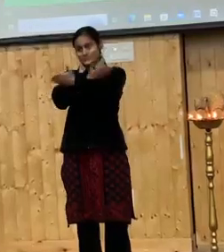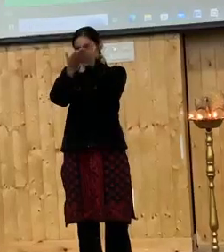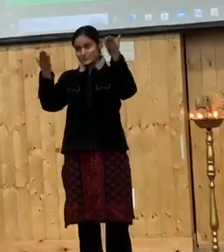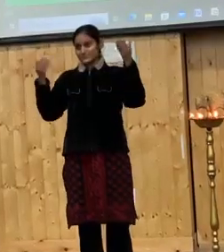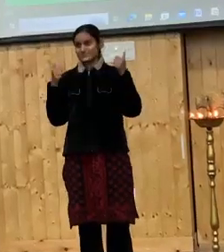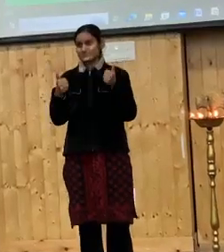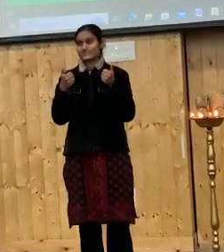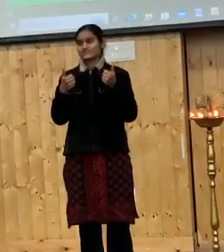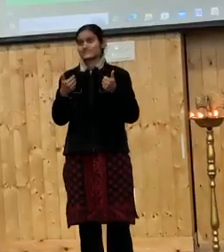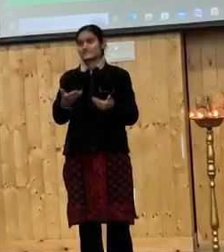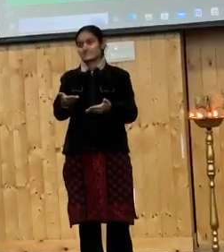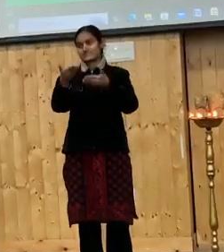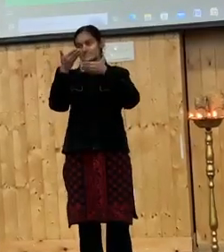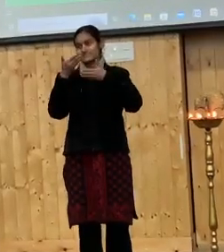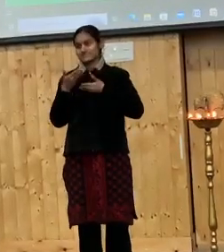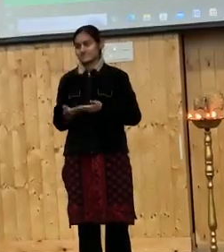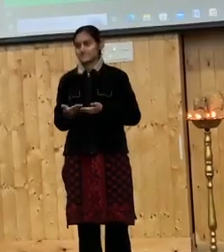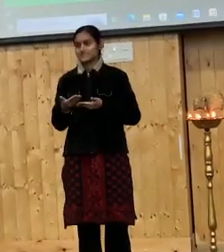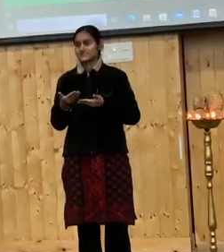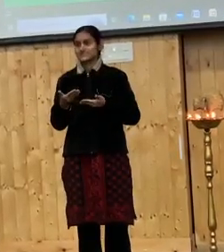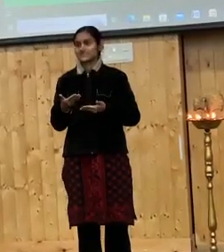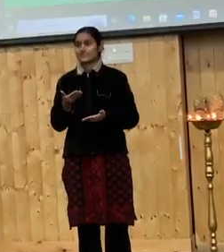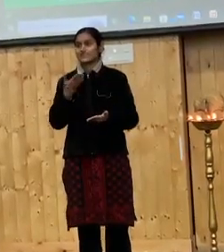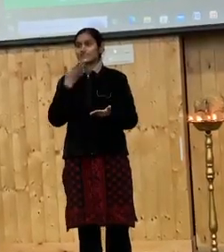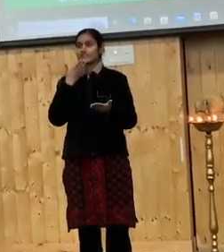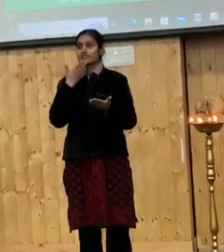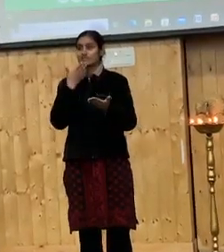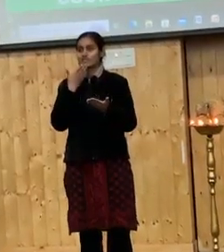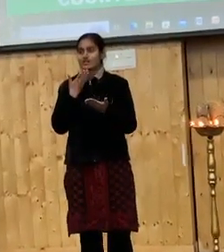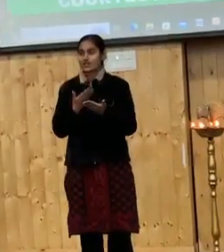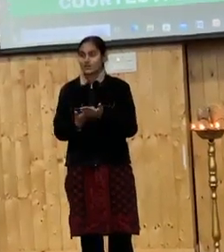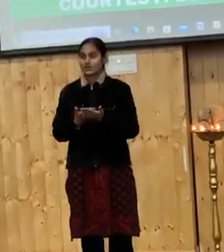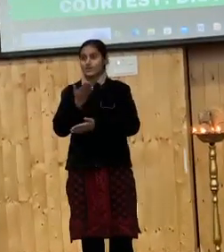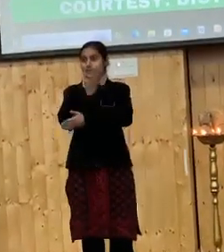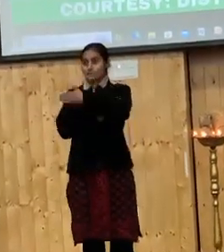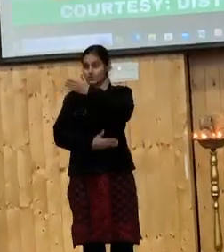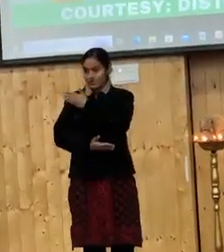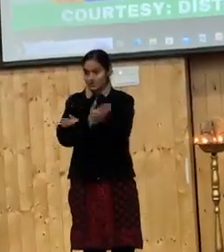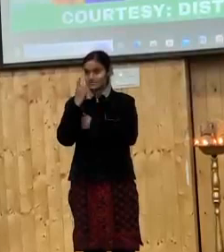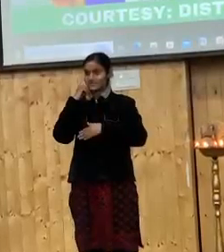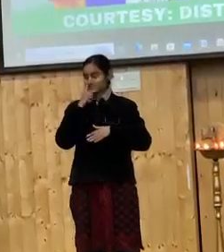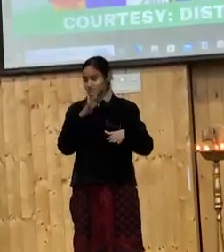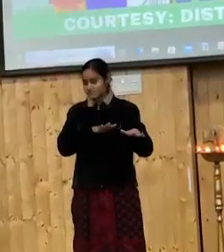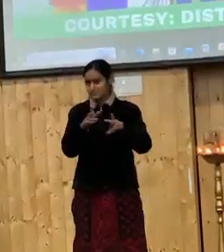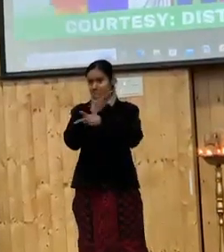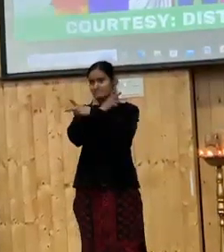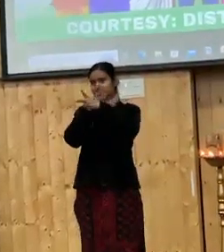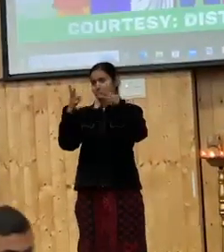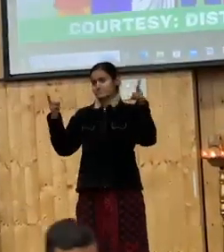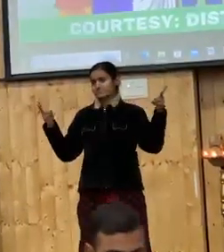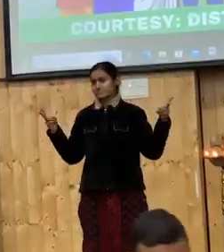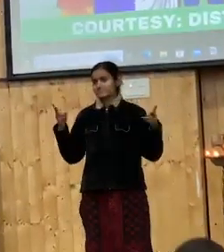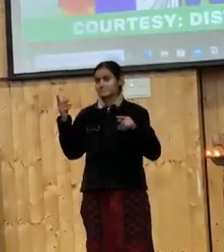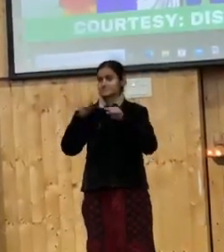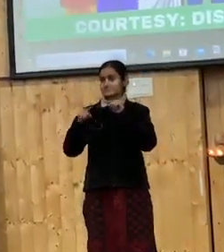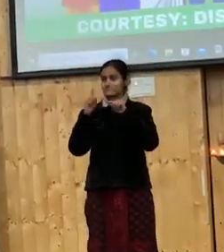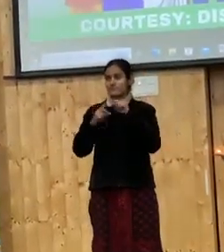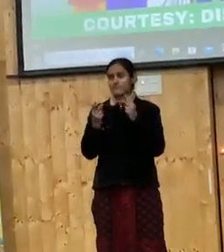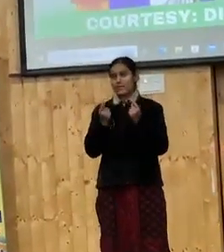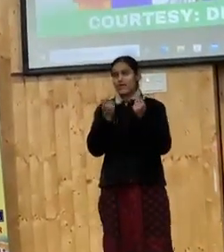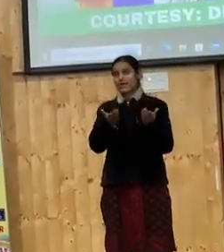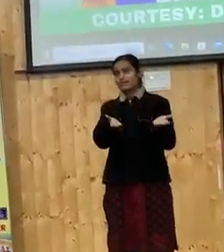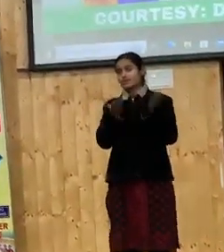दर्ज कर सकते हैं। ज़िला किश्तवाड़ के हर दिव्यांग से मेरी गुजारिश है कि कृपया आप